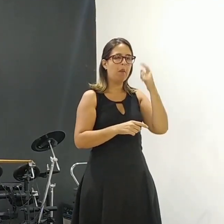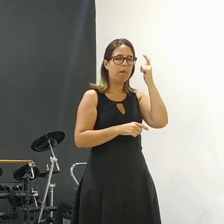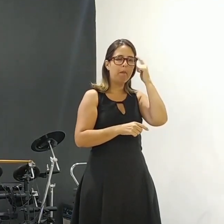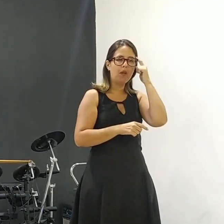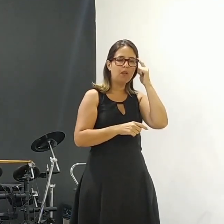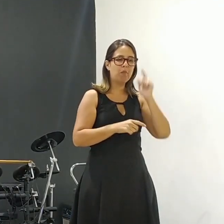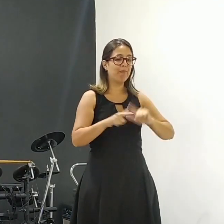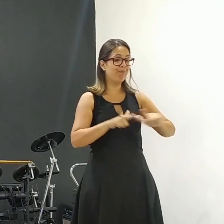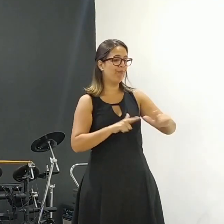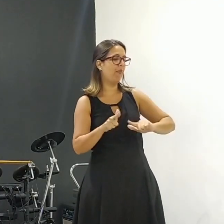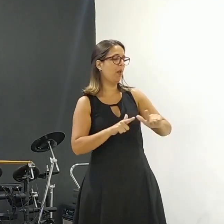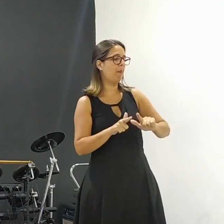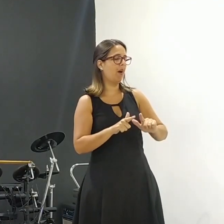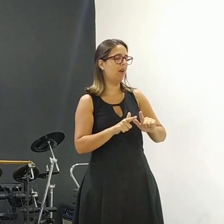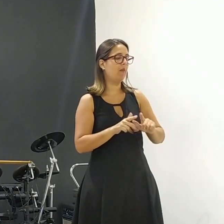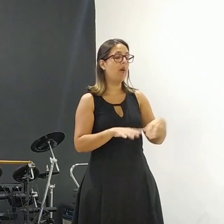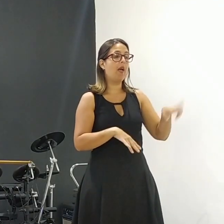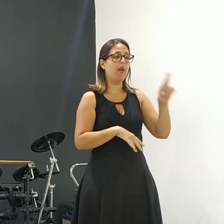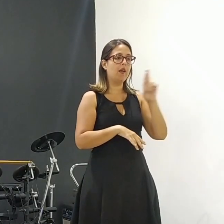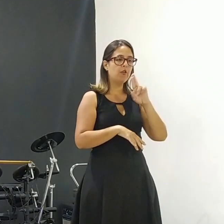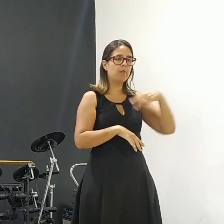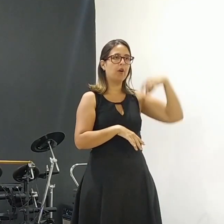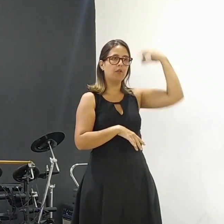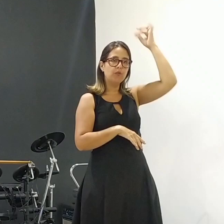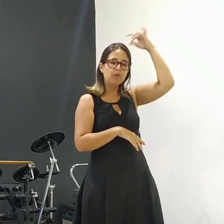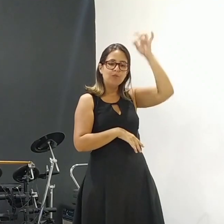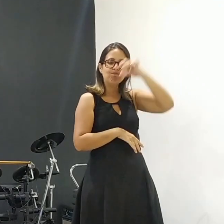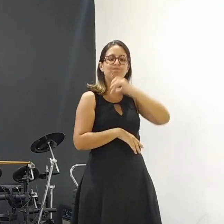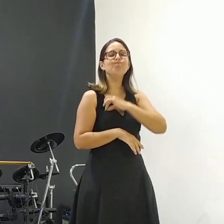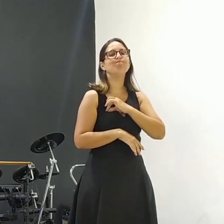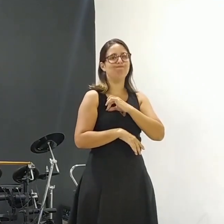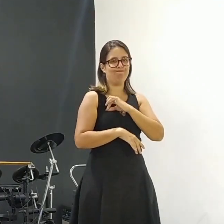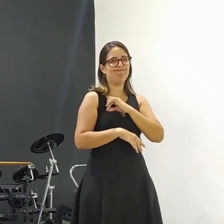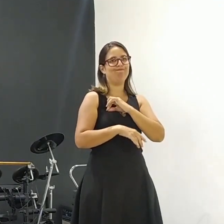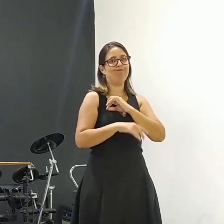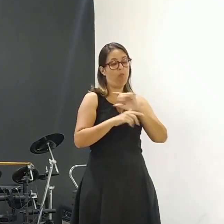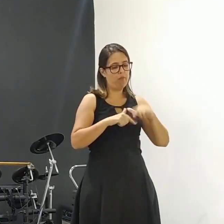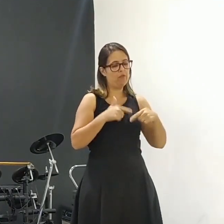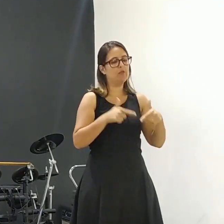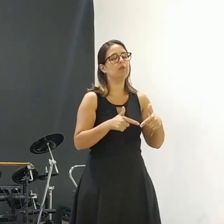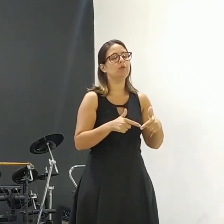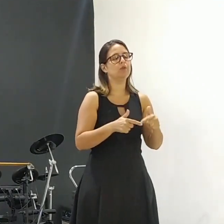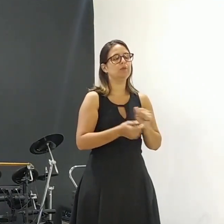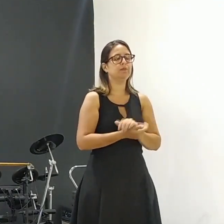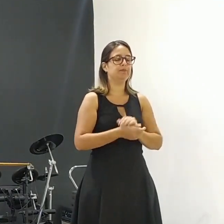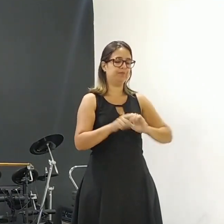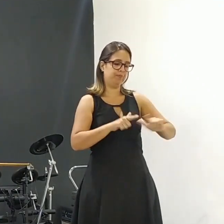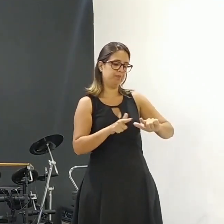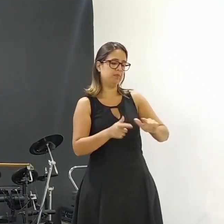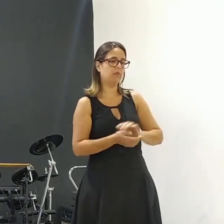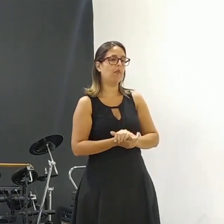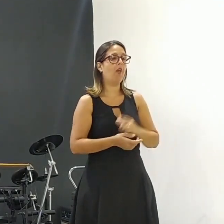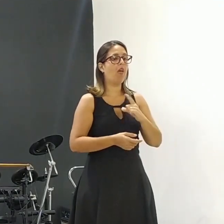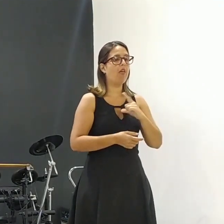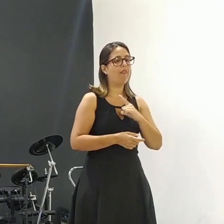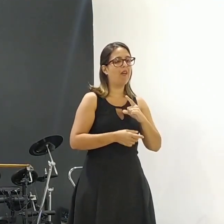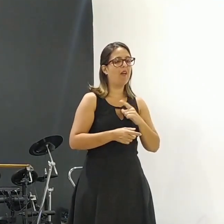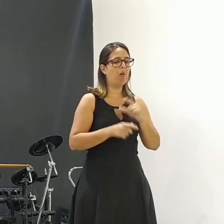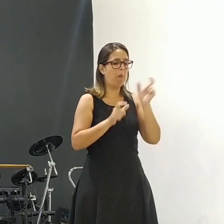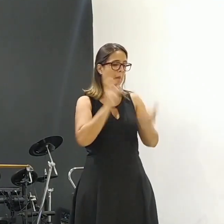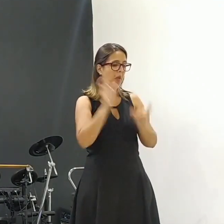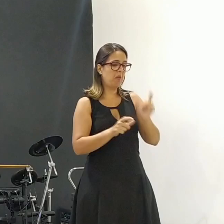Não, o trabalho ele é o resultado do fruto, né? É consequência do fruto. Há muita gente trabalhando sem